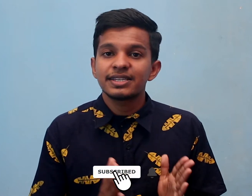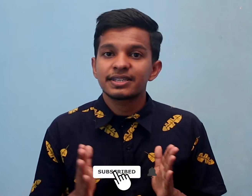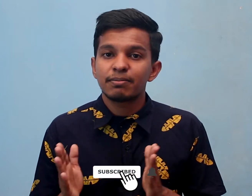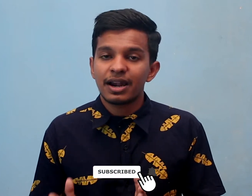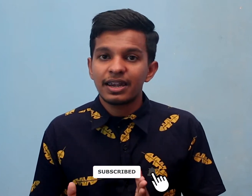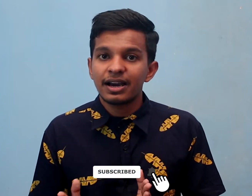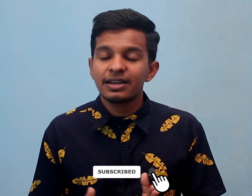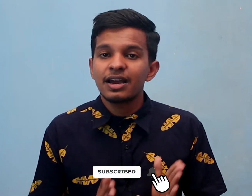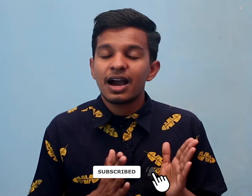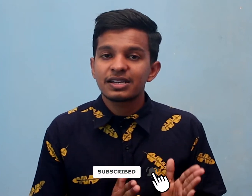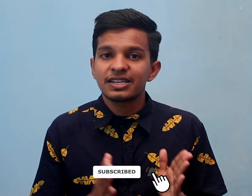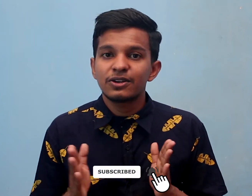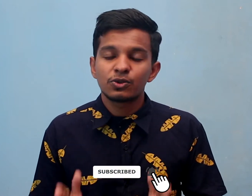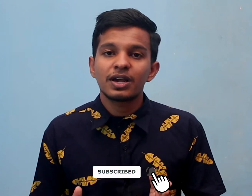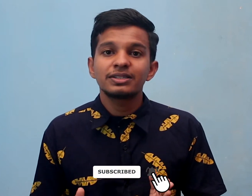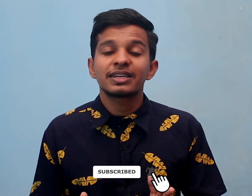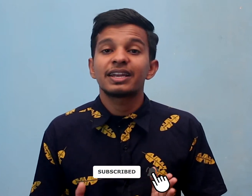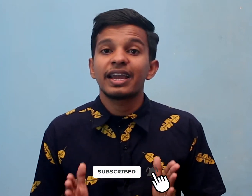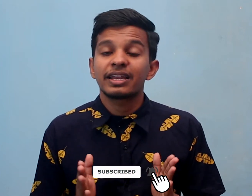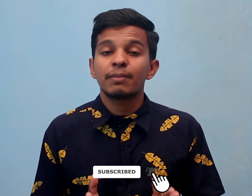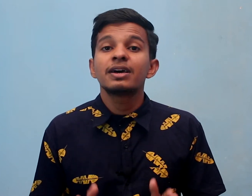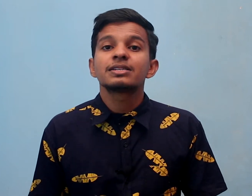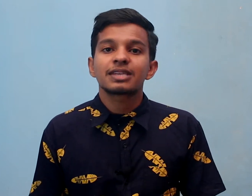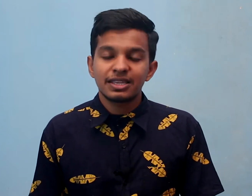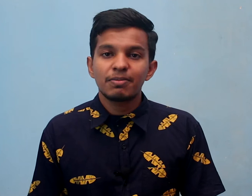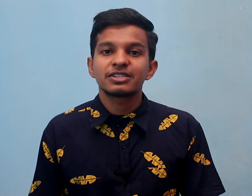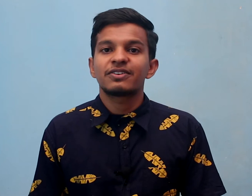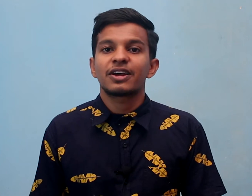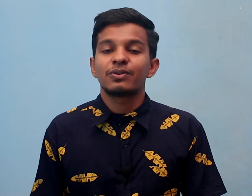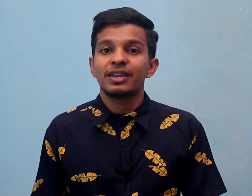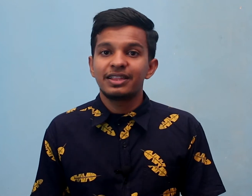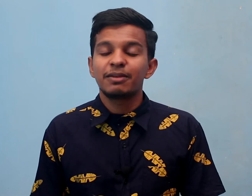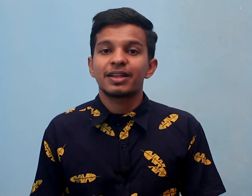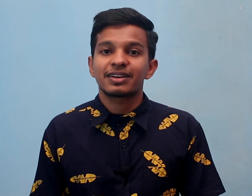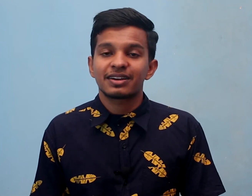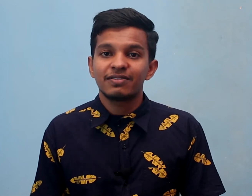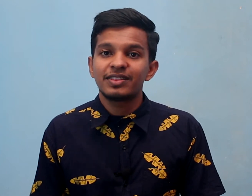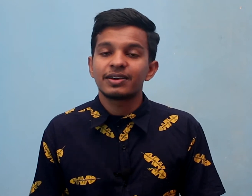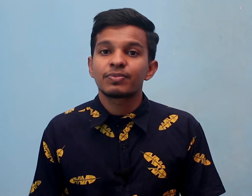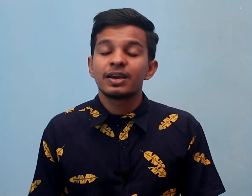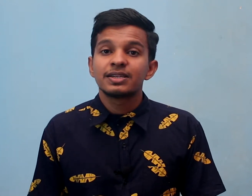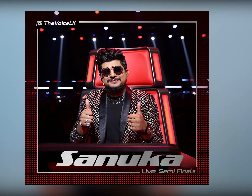හේතර බණ්ඩාර, හෂේන් දුලංජ කියනාගේ නම් සංඥා භාෂාවට අනුව ඉදිරිපත් කරන විදිය.